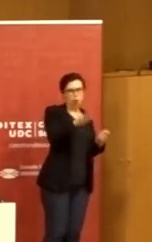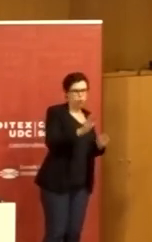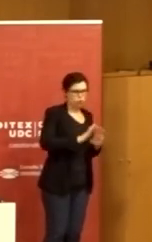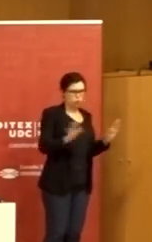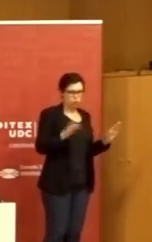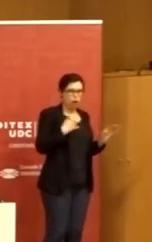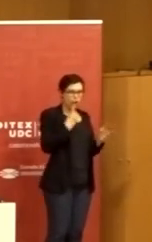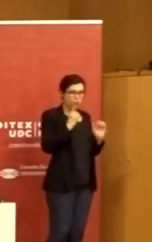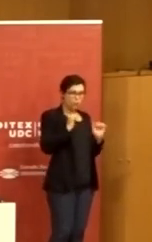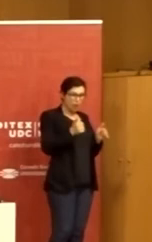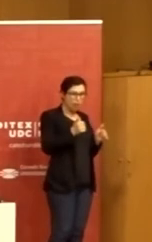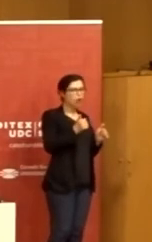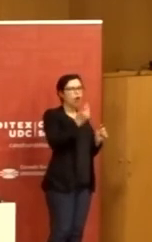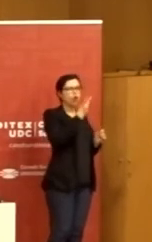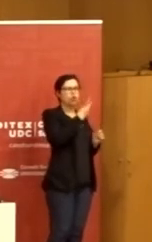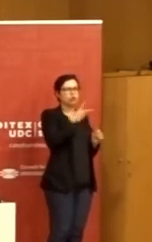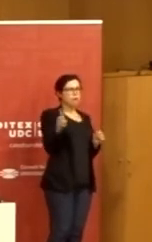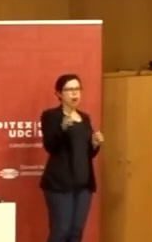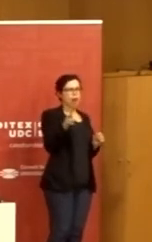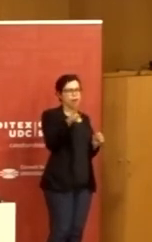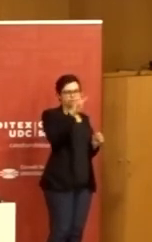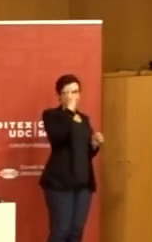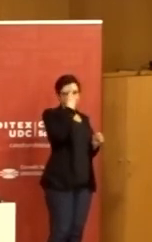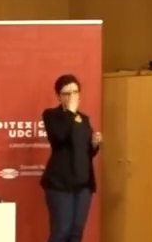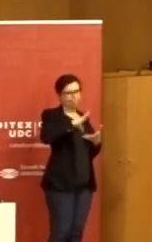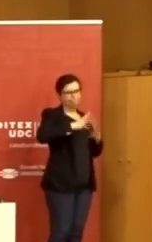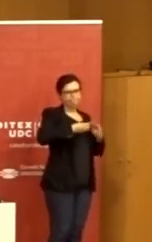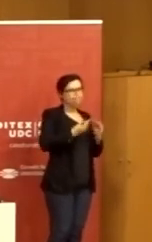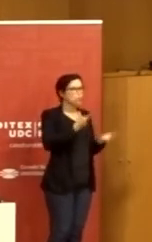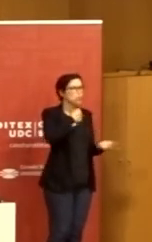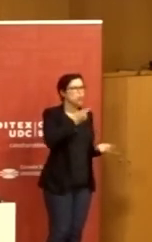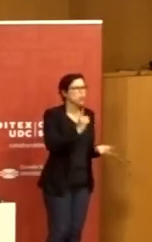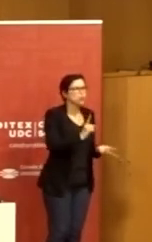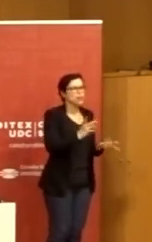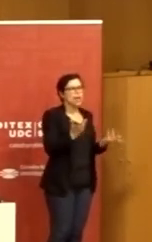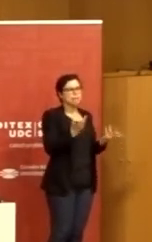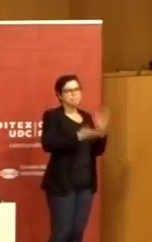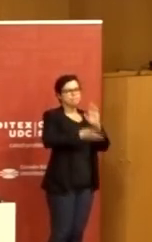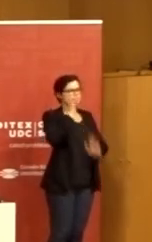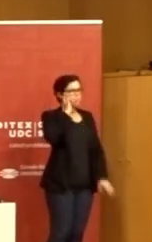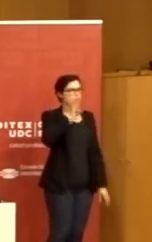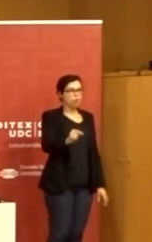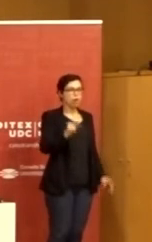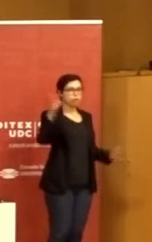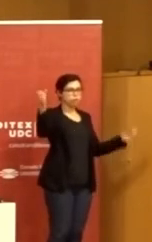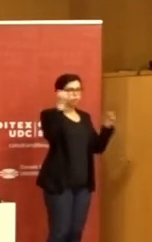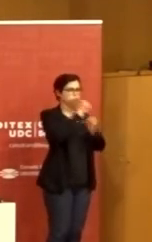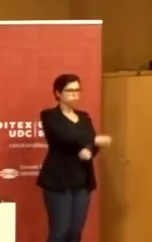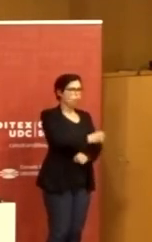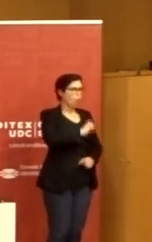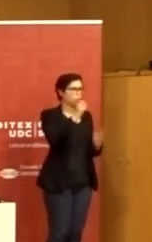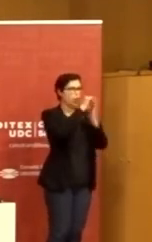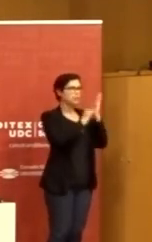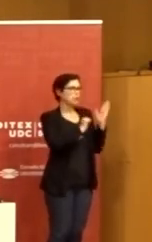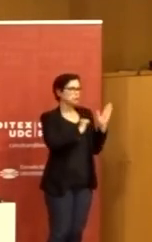que a las dos semanas no se adaptó, no le gustó y se fue, y entonces la sustituimos por otra que teníamos en